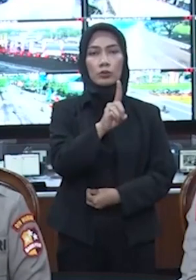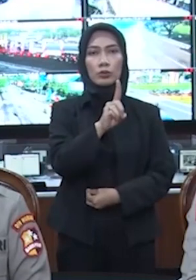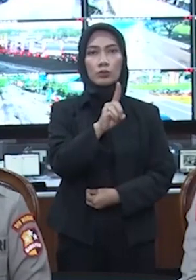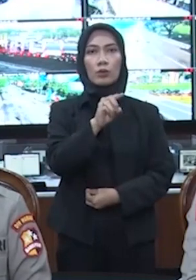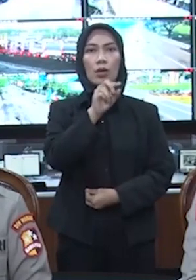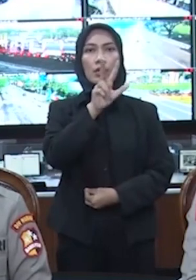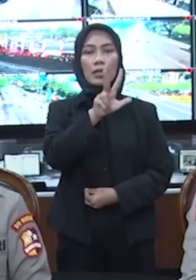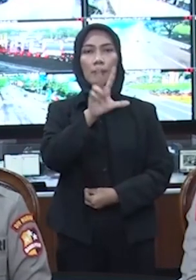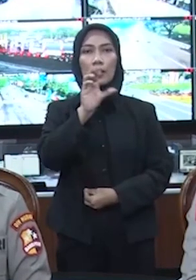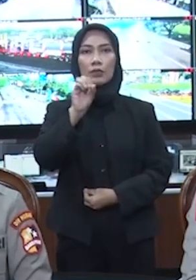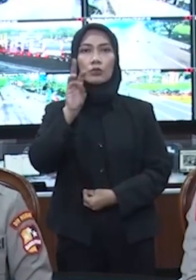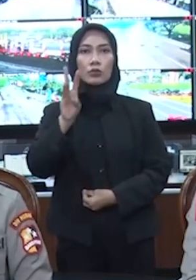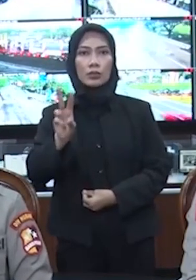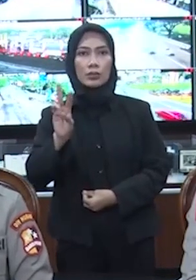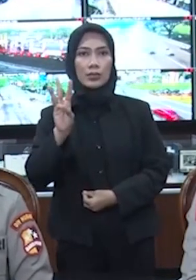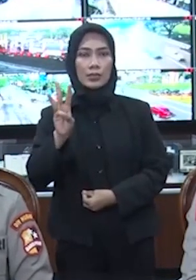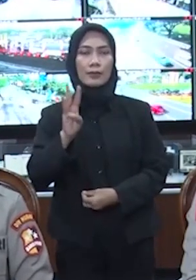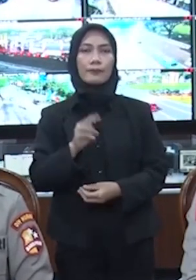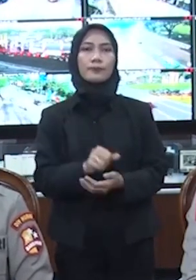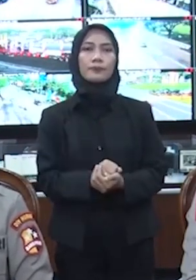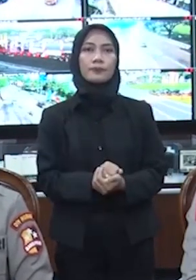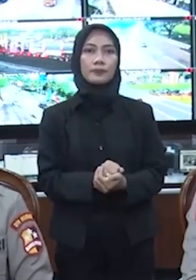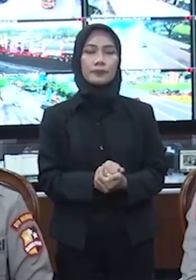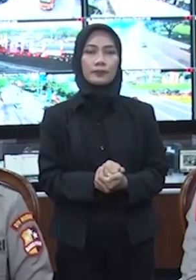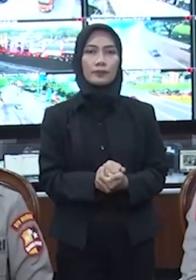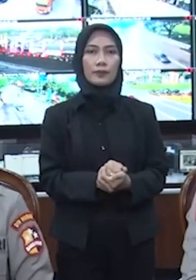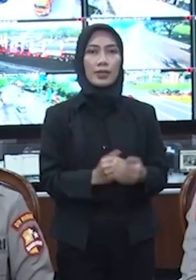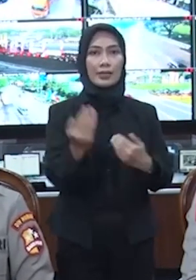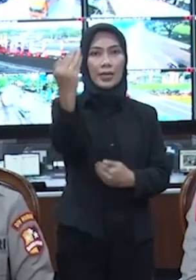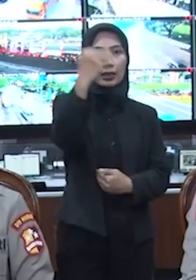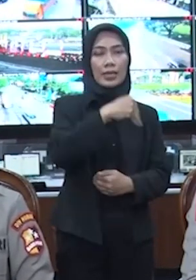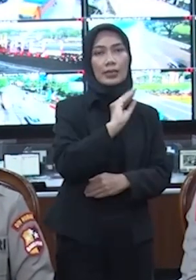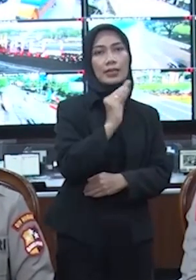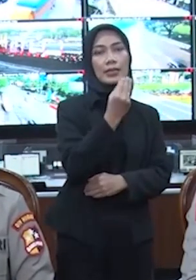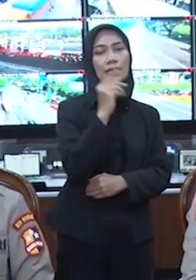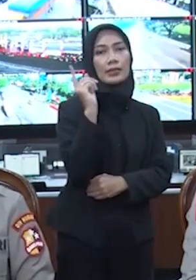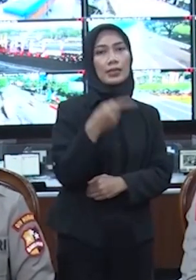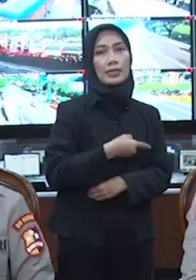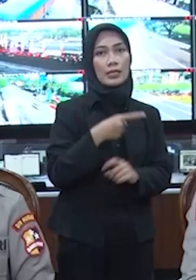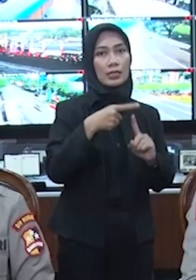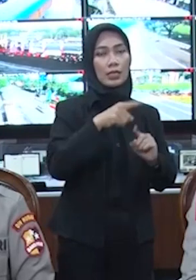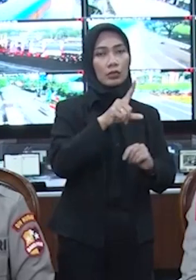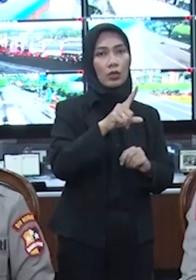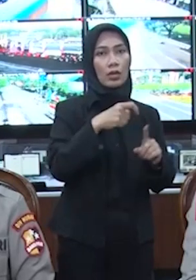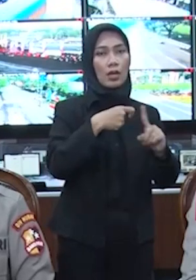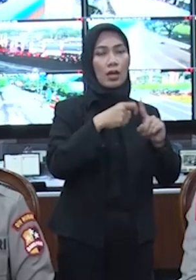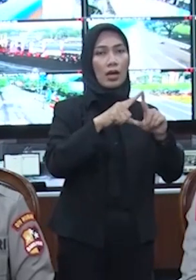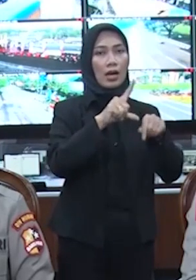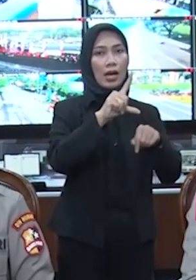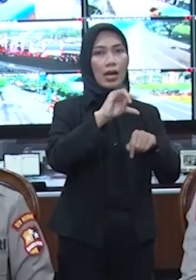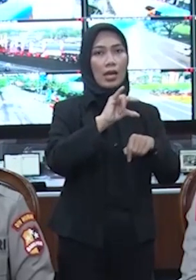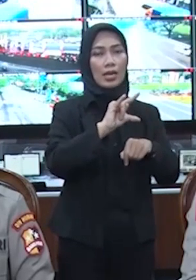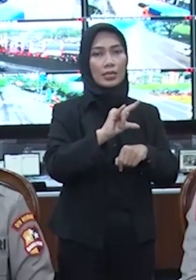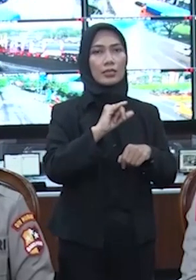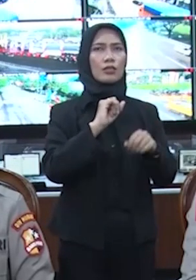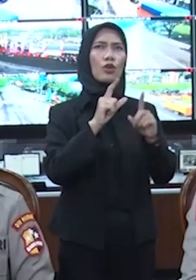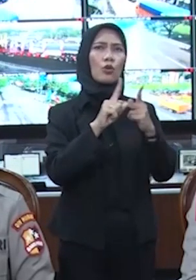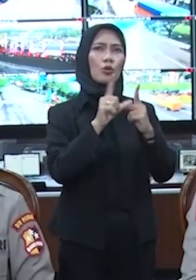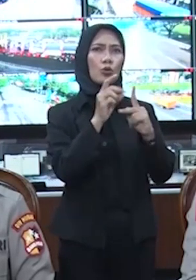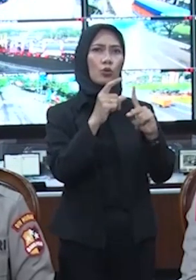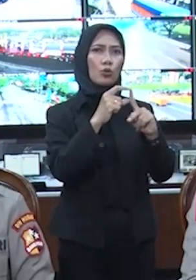31.803 kendaraan Sedangkan untuk yang masuk Jakarta melalui GT tol kaliurip utama